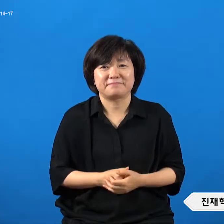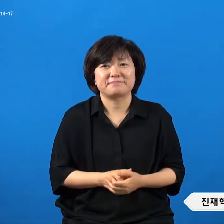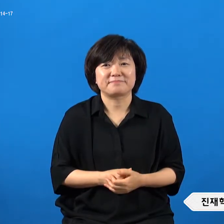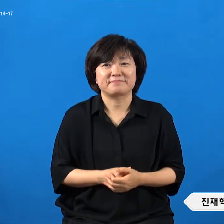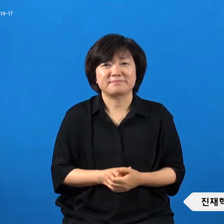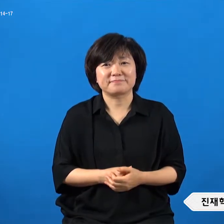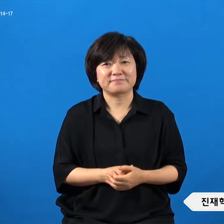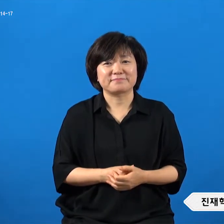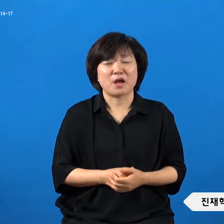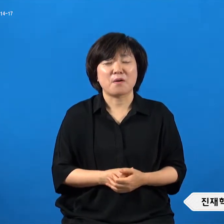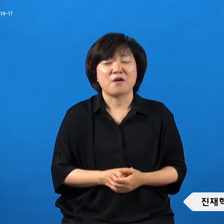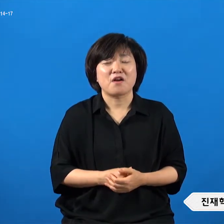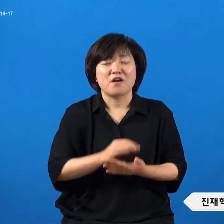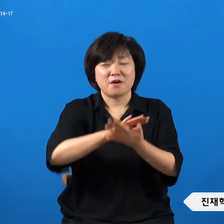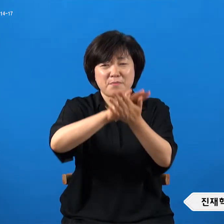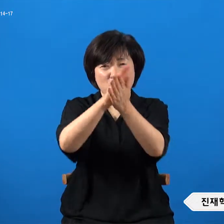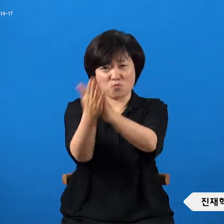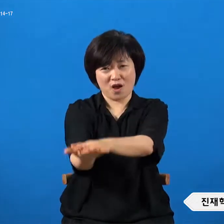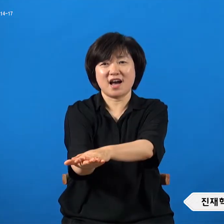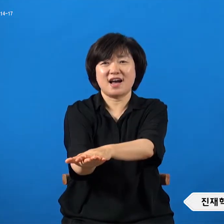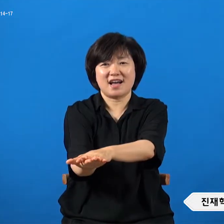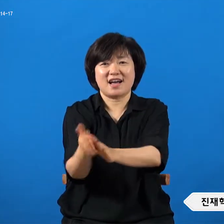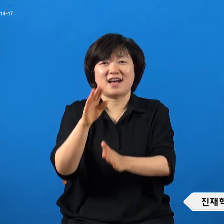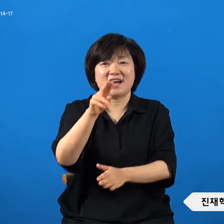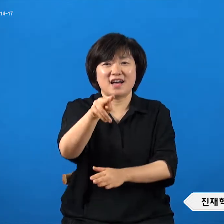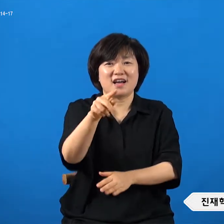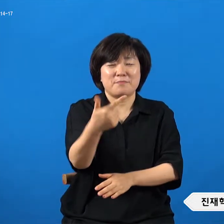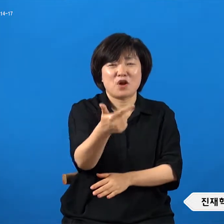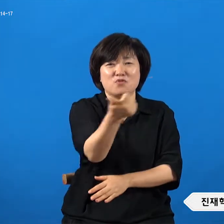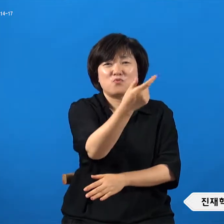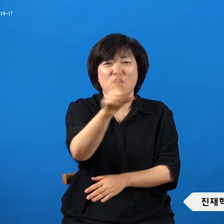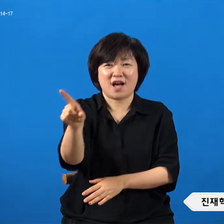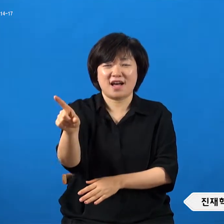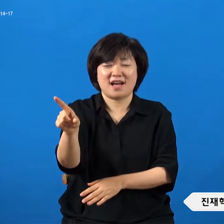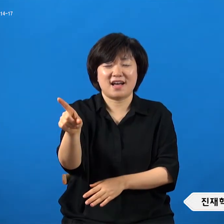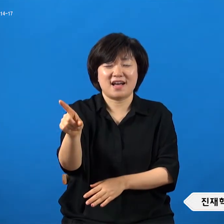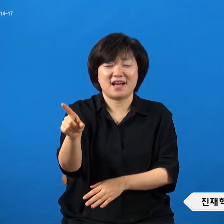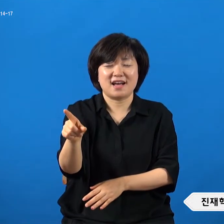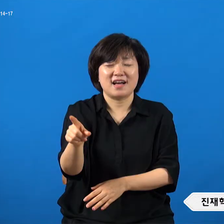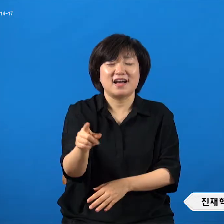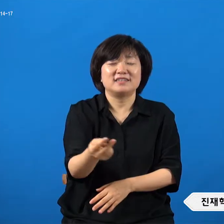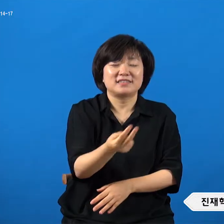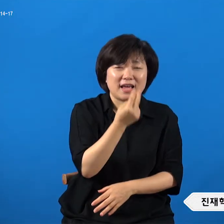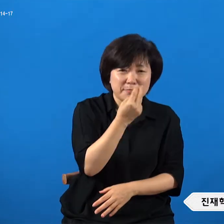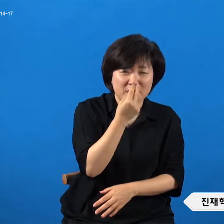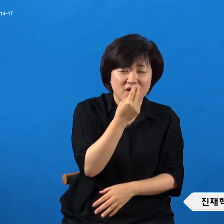생각합니다. 변화, 생명, 사랑,